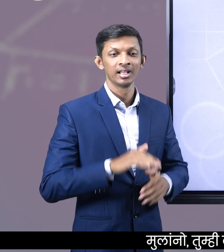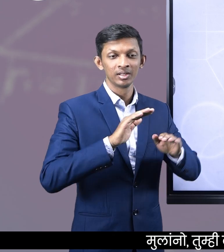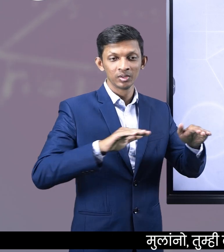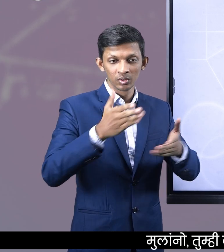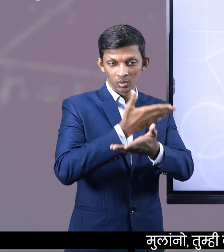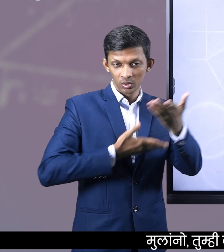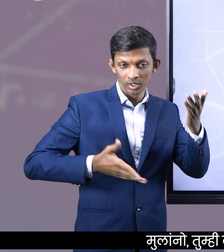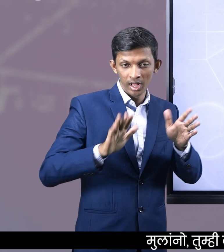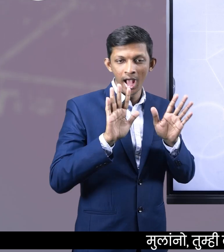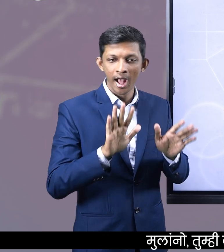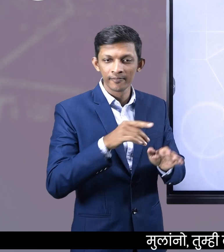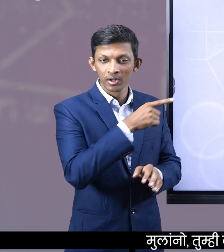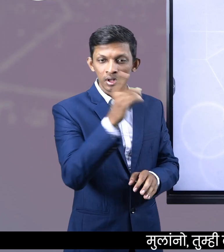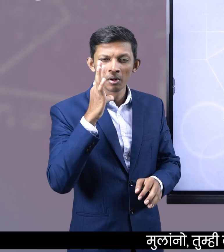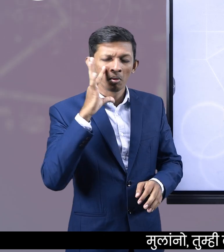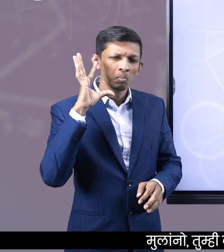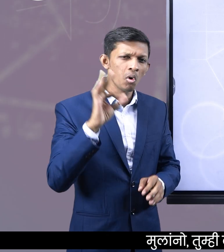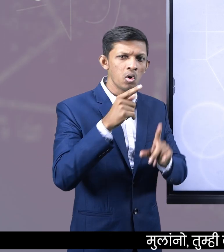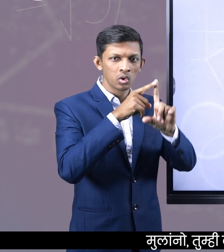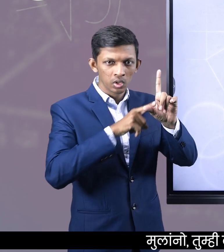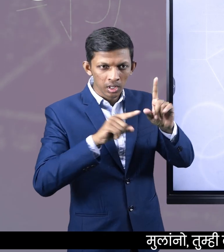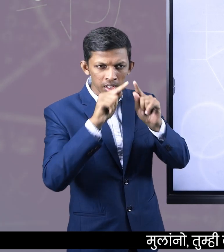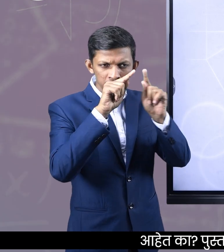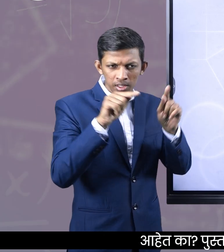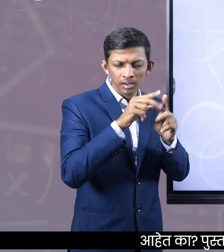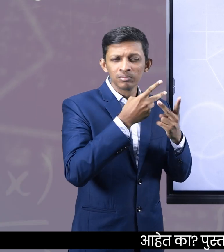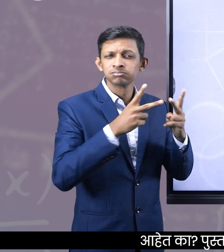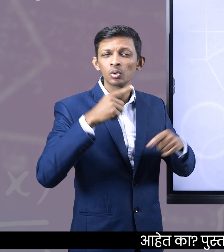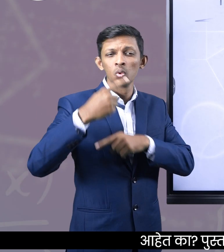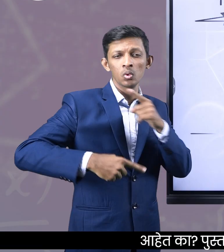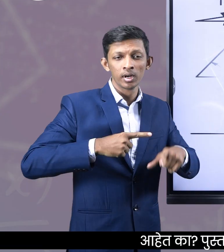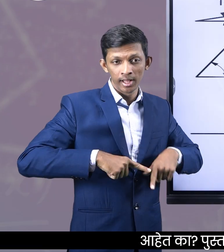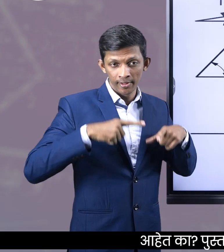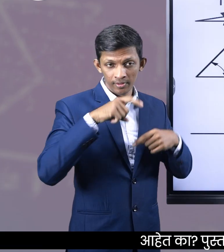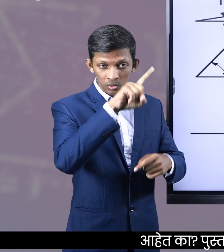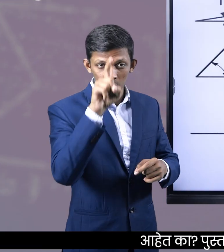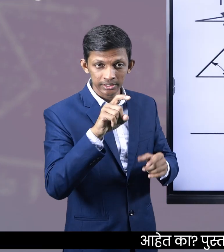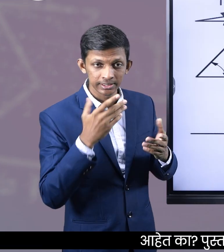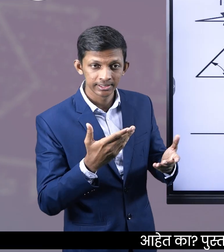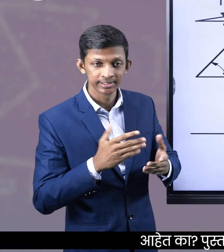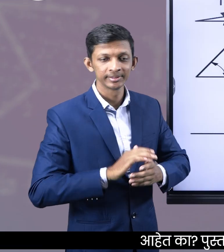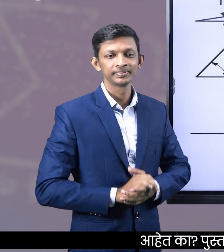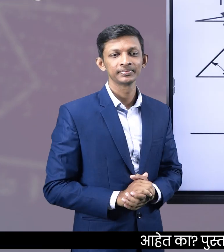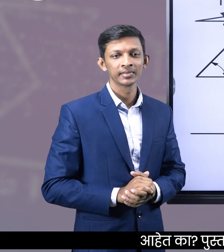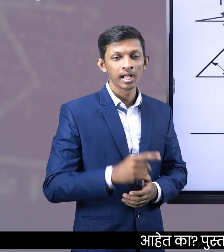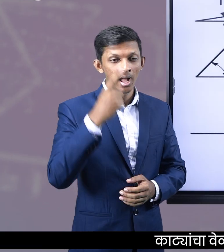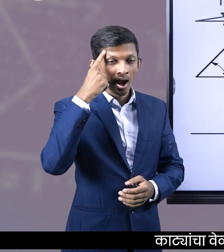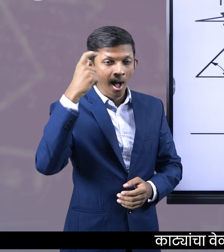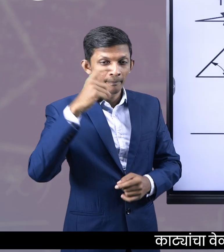मुलांनो, तुम्ही कधी दैनंदिन जीवनात कोण पाहिले आहेत का? पुस्तकांच्या कोपऱ्याच्या किंवा घड्याळांच्या काट्यांचा वेळ